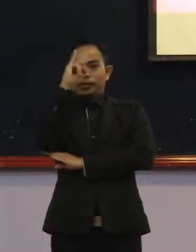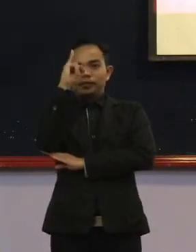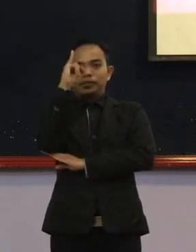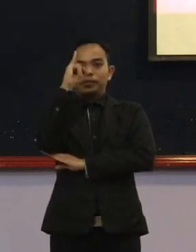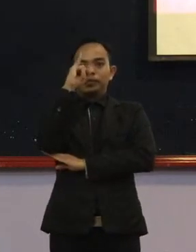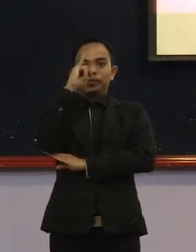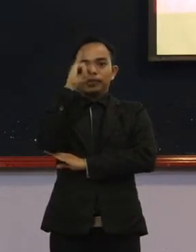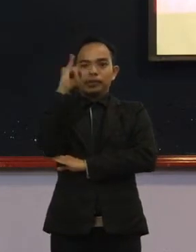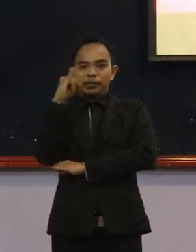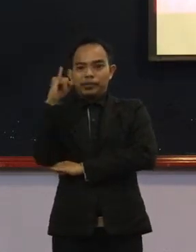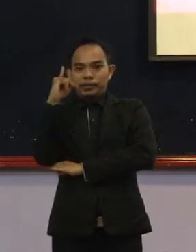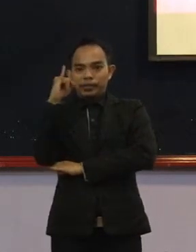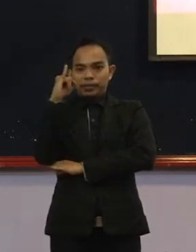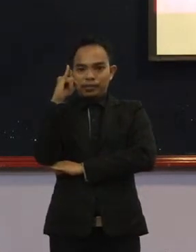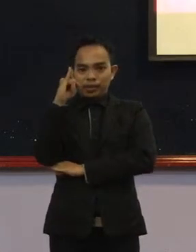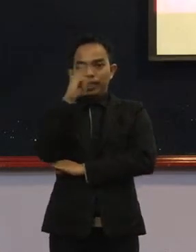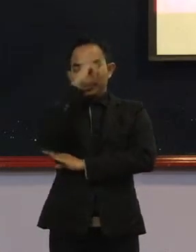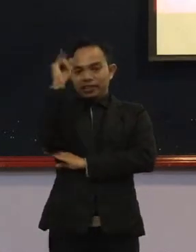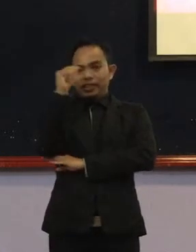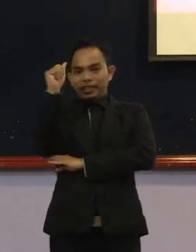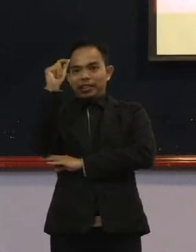وزيتونا ونخلا